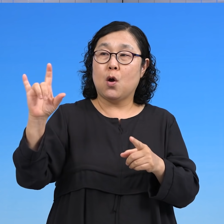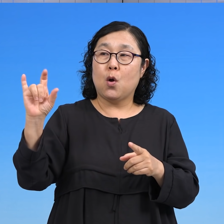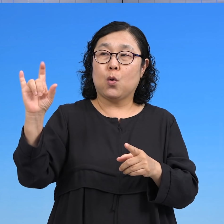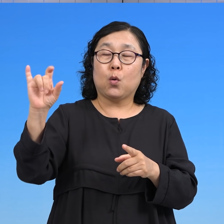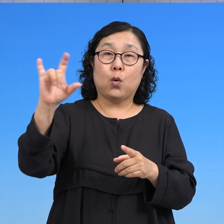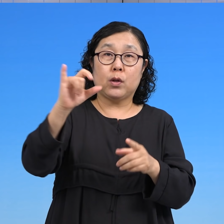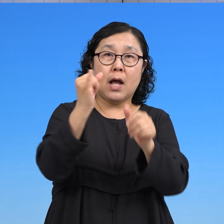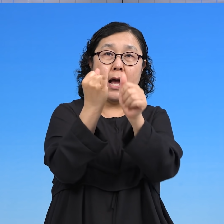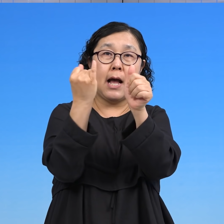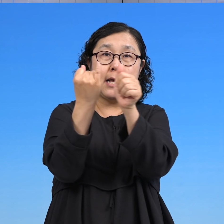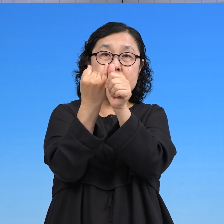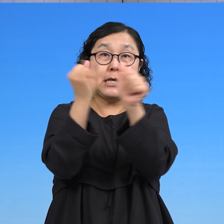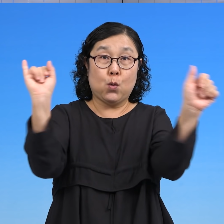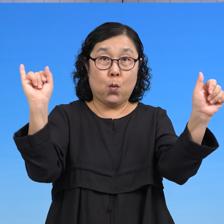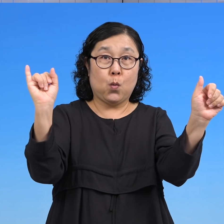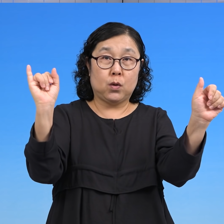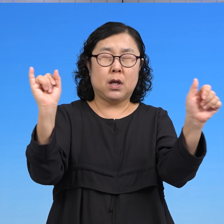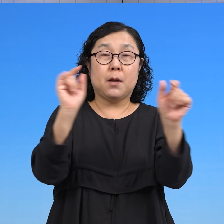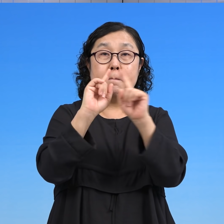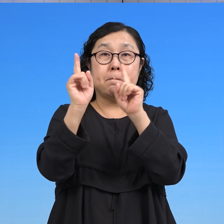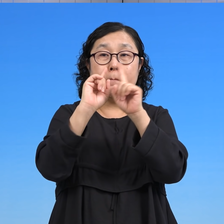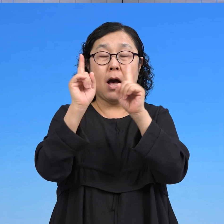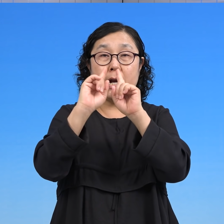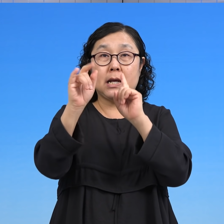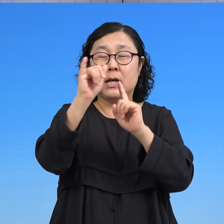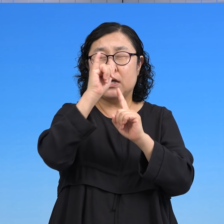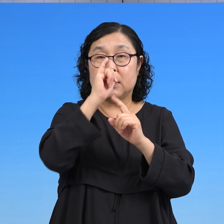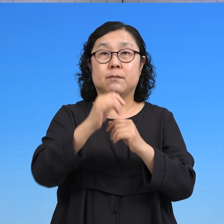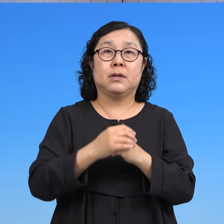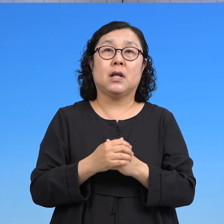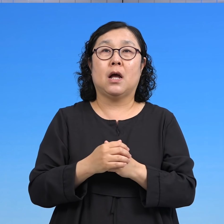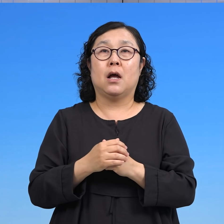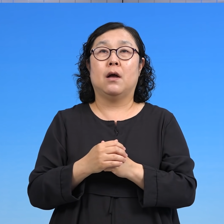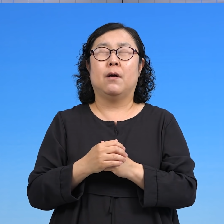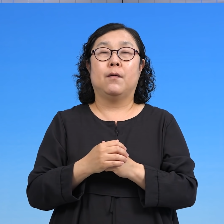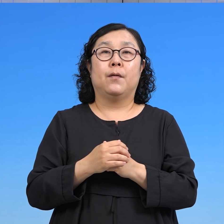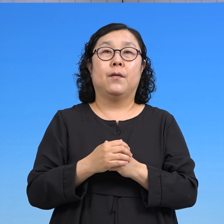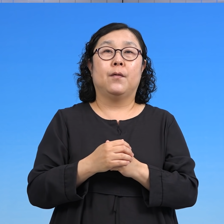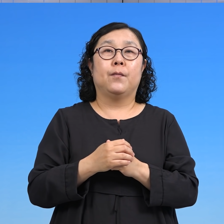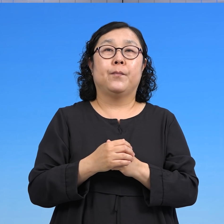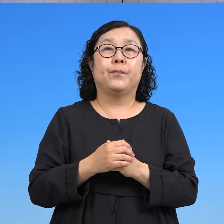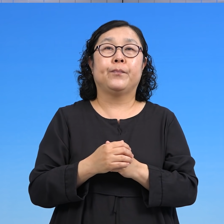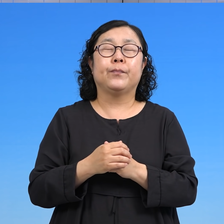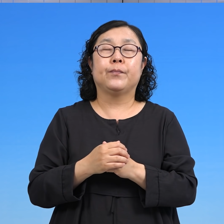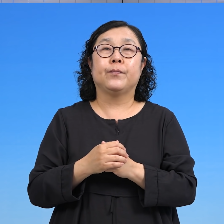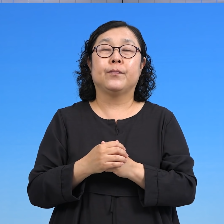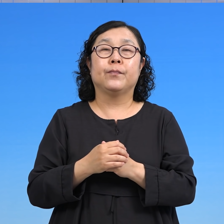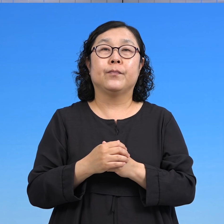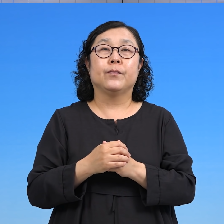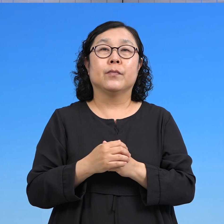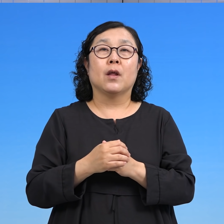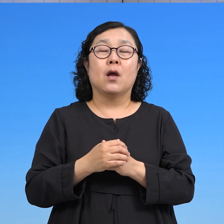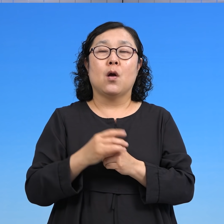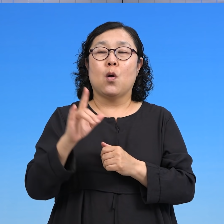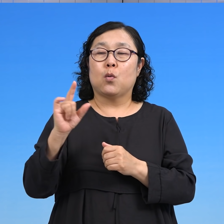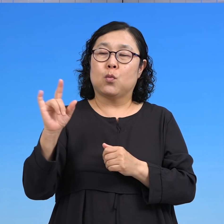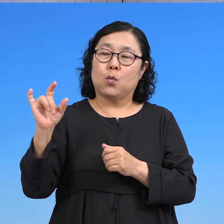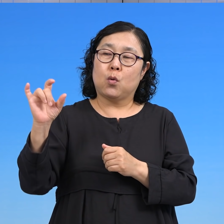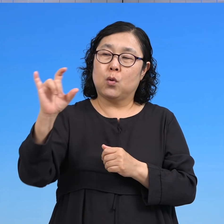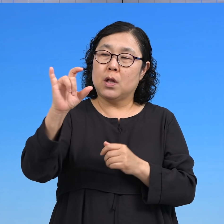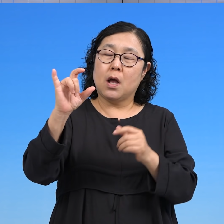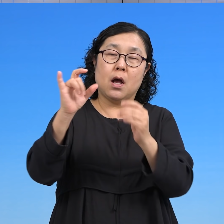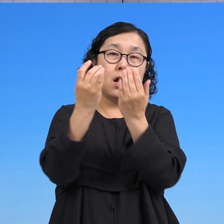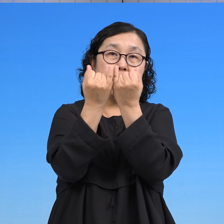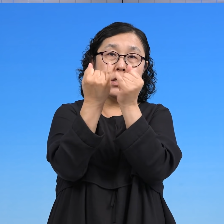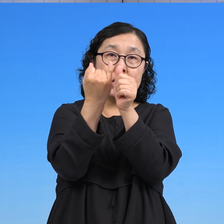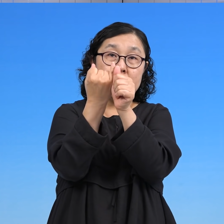이혼. 이 코로나라는 단어하고 이혼이라는 단어가 이게 결합을 해가지고 신조어를 만들었는데